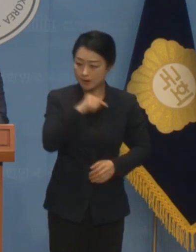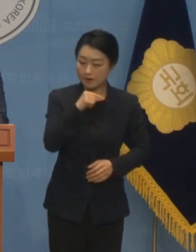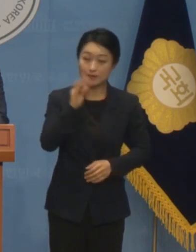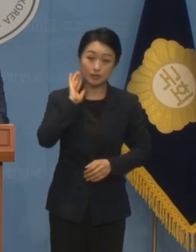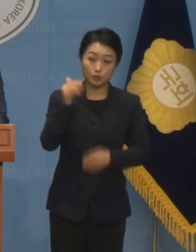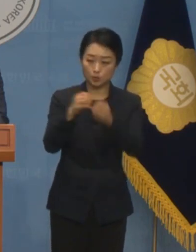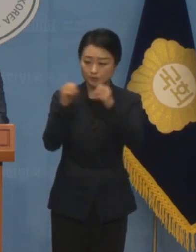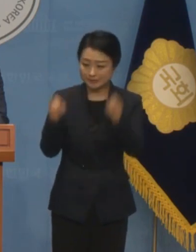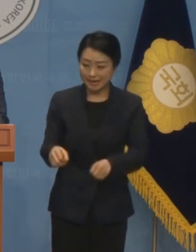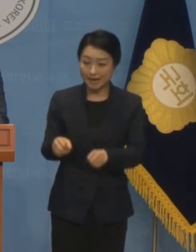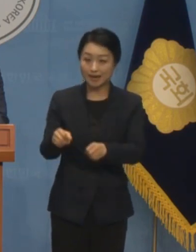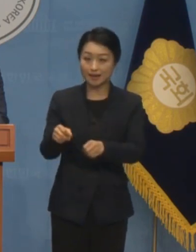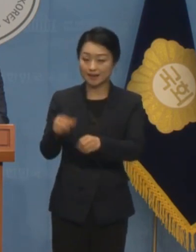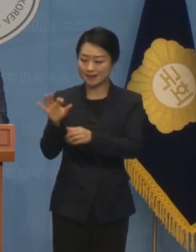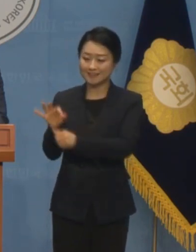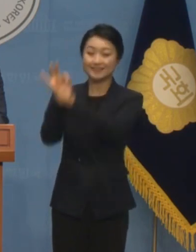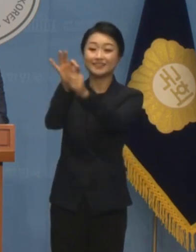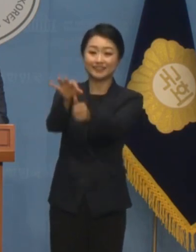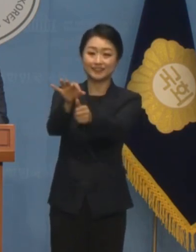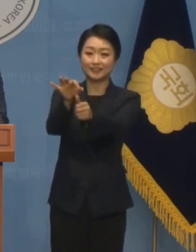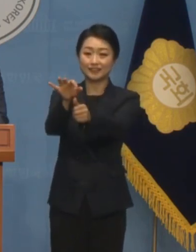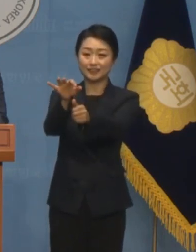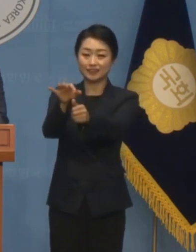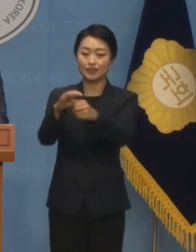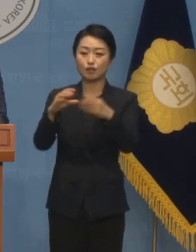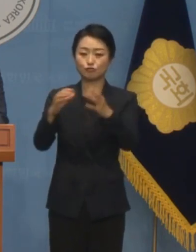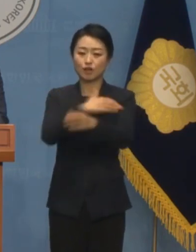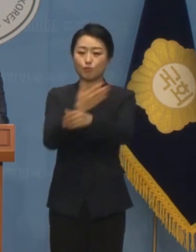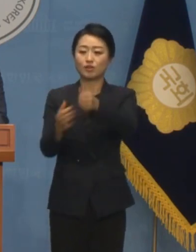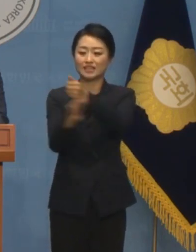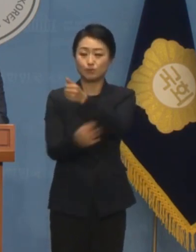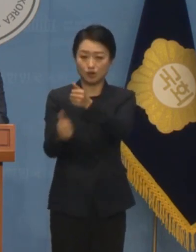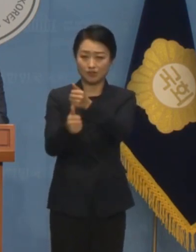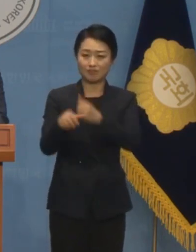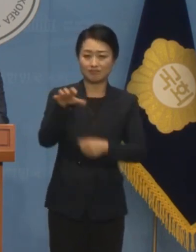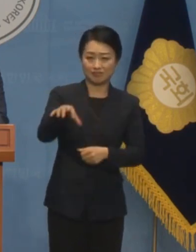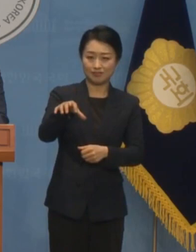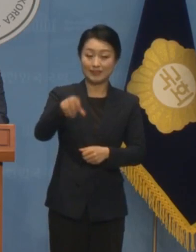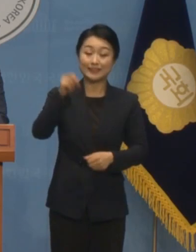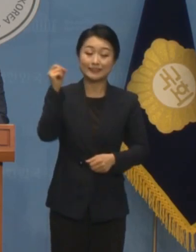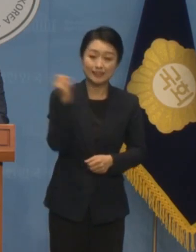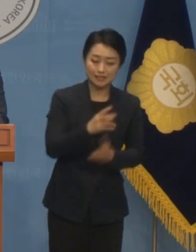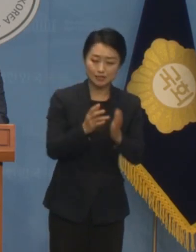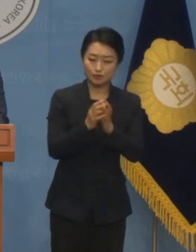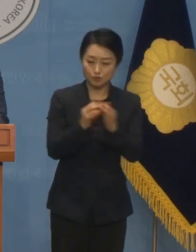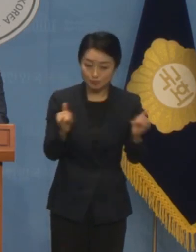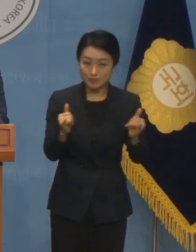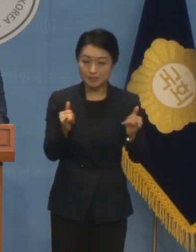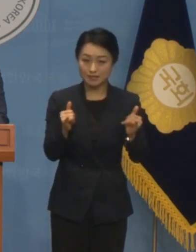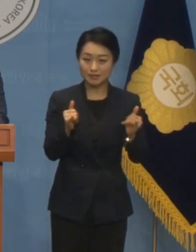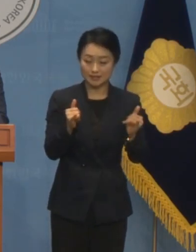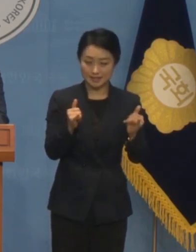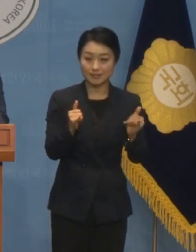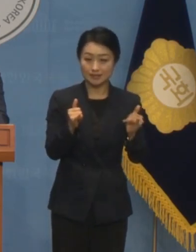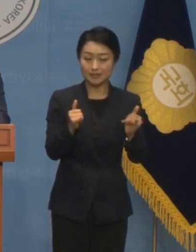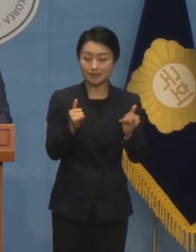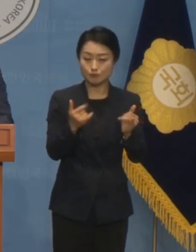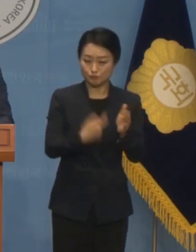동창과 캠프 낙하산의 놀이터가 된 권익위를 다시 국민의 품에